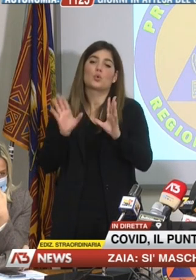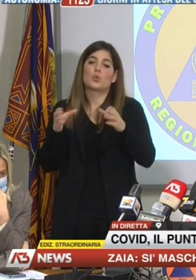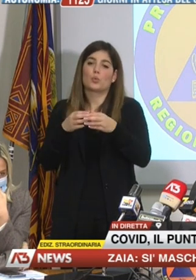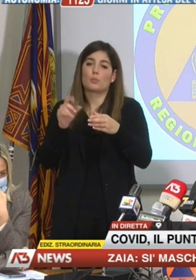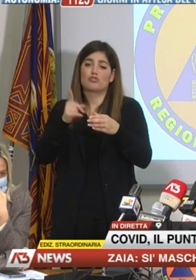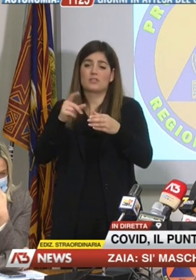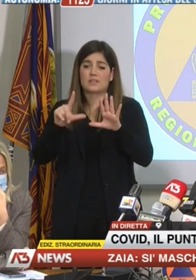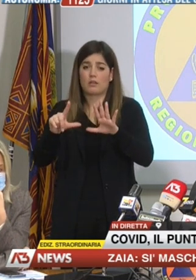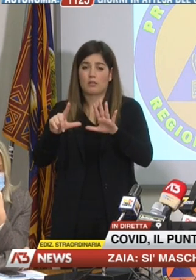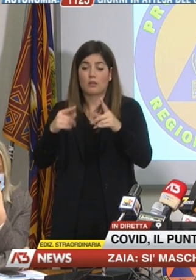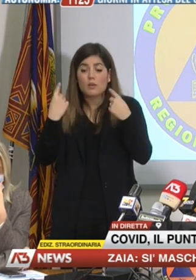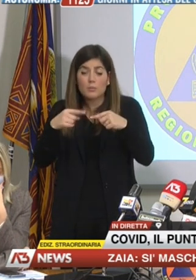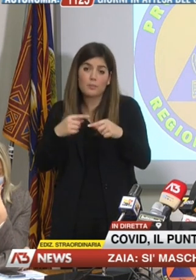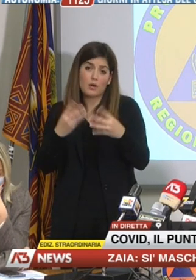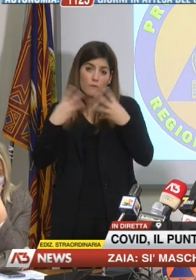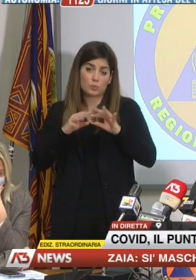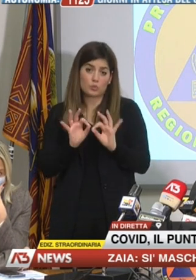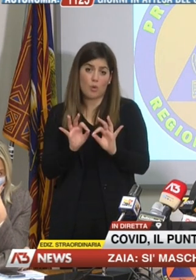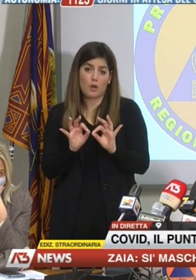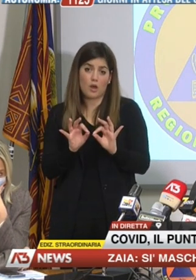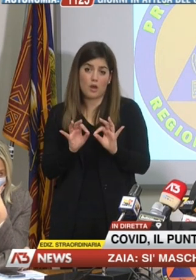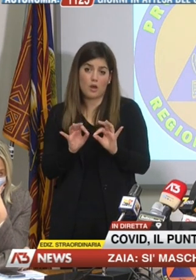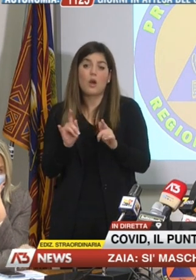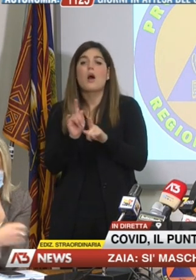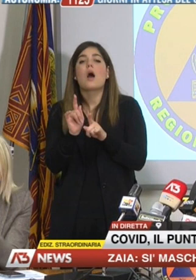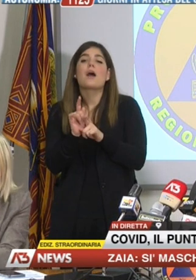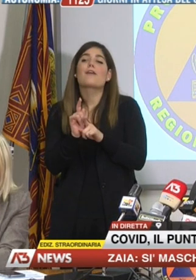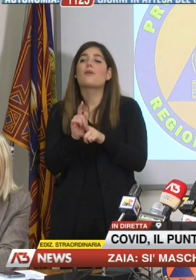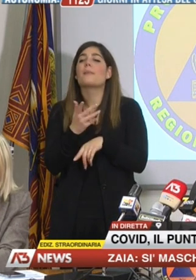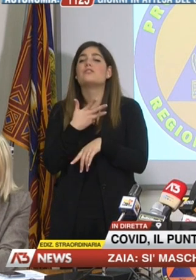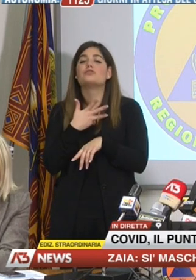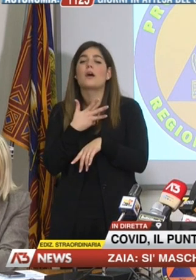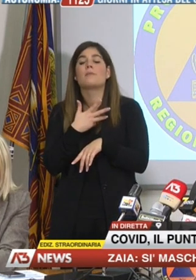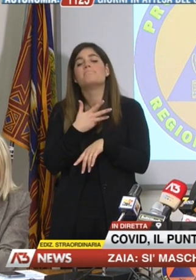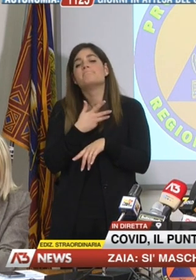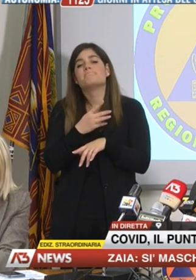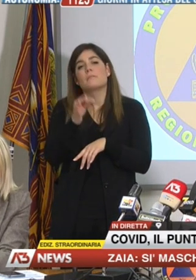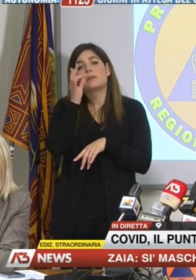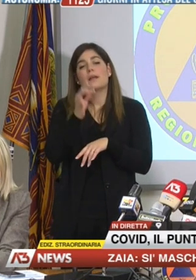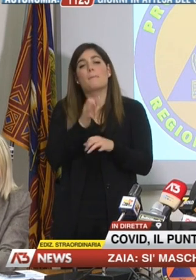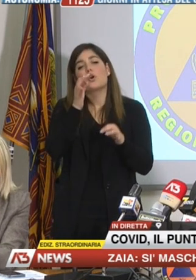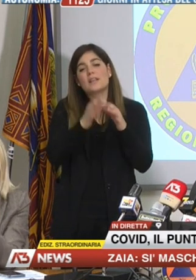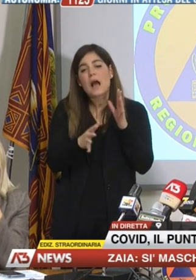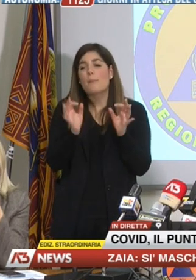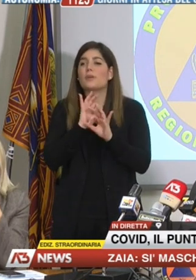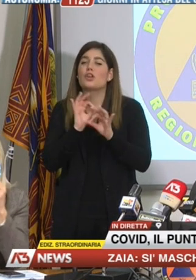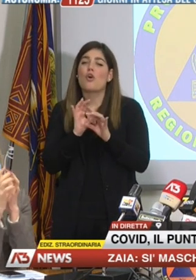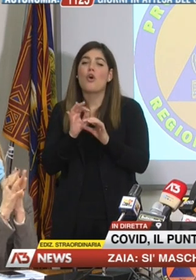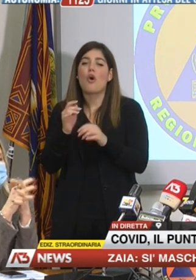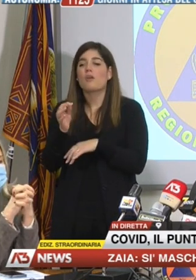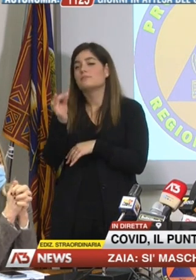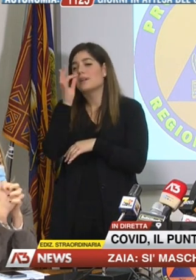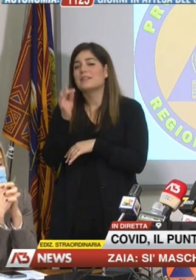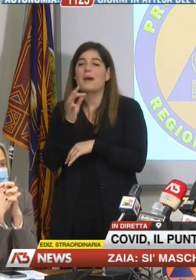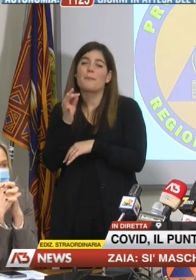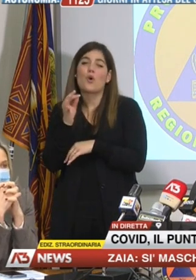Questa è la storia. Allora, non esiste il partito dei tamponi rapidi e dei tamponi molecolari. Non è una battaglia tra Guelfi e Ghibellini,